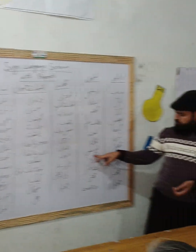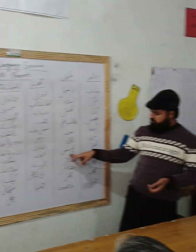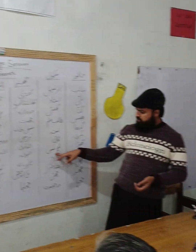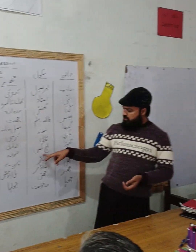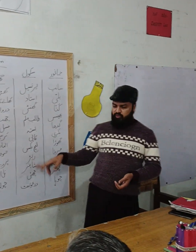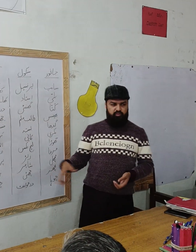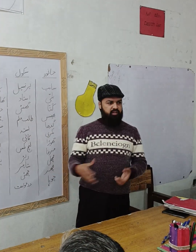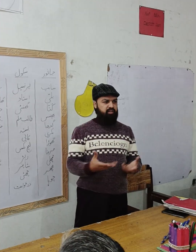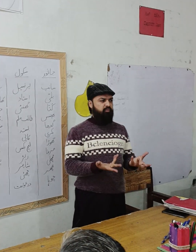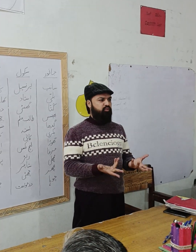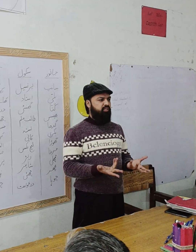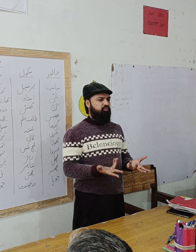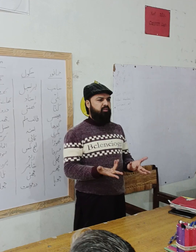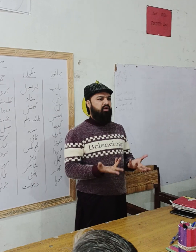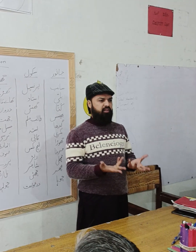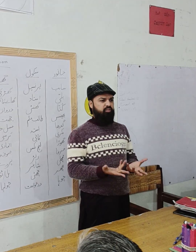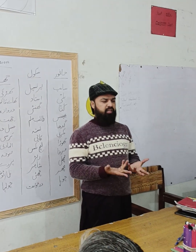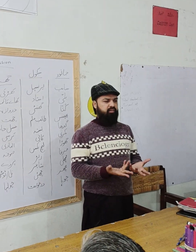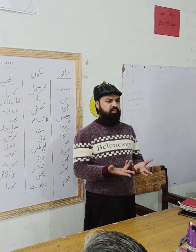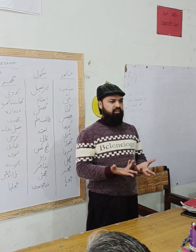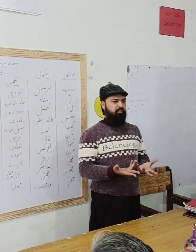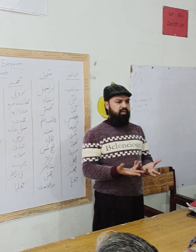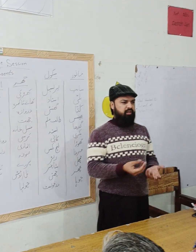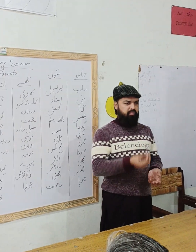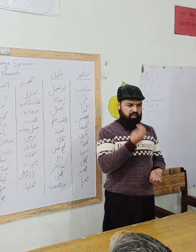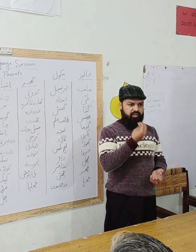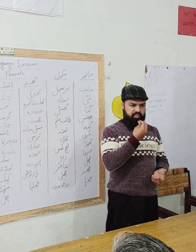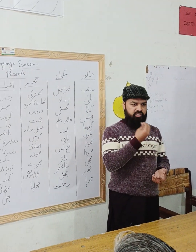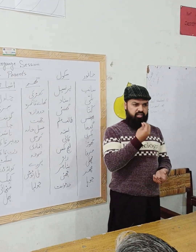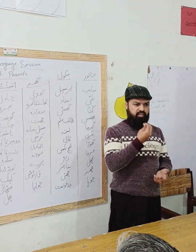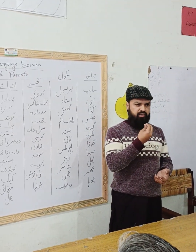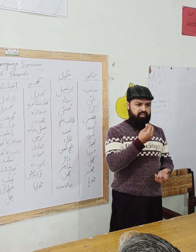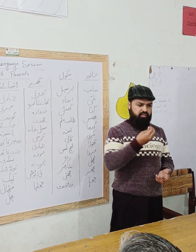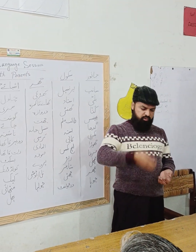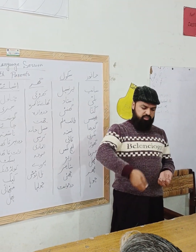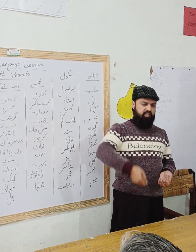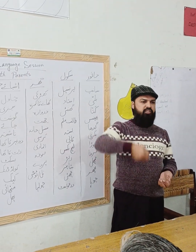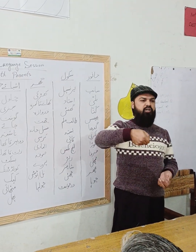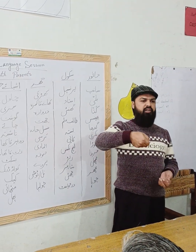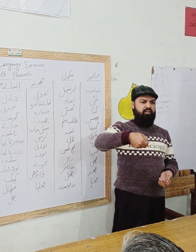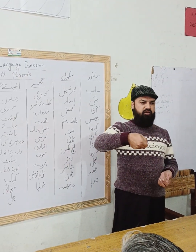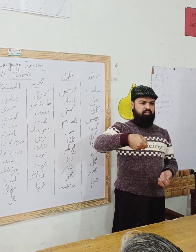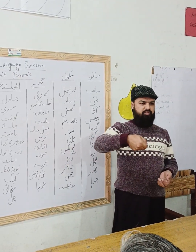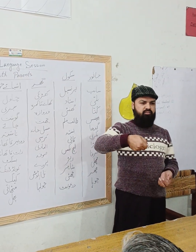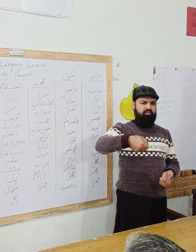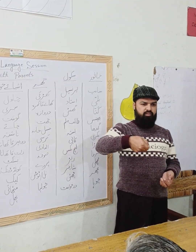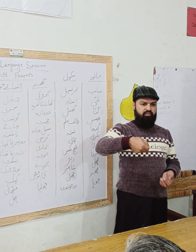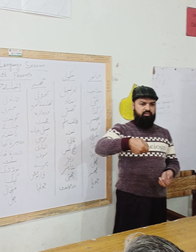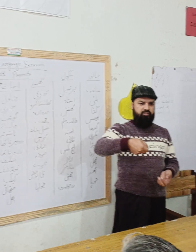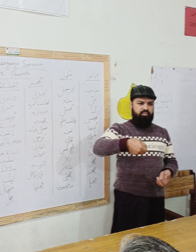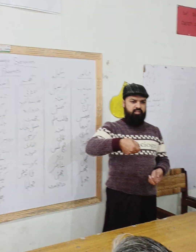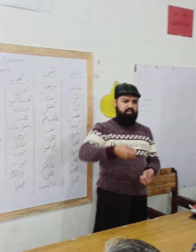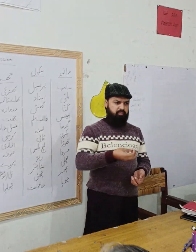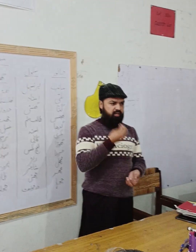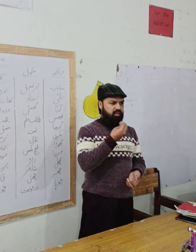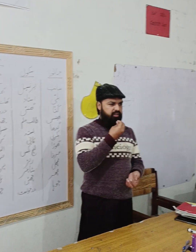क्या काम होता है कि उसमें खाना होता है, पहले हम खाने का इशारा करेंगे और साथ ये उठाने का, ठीक है, पहले खाने का इशारा